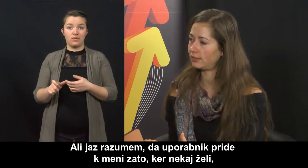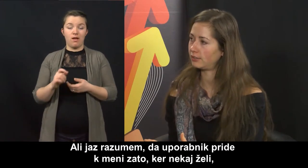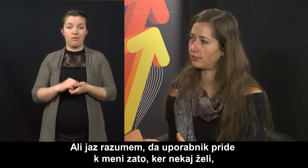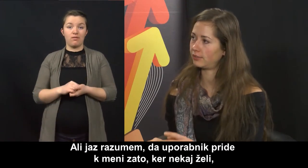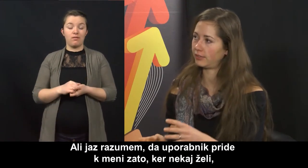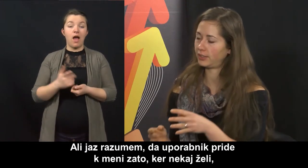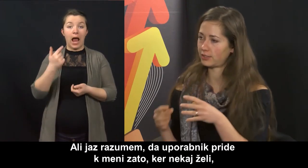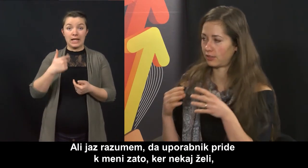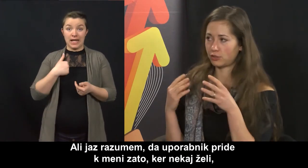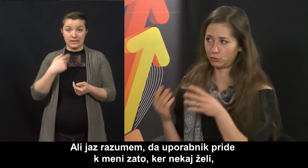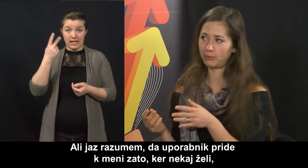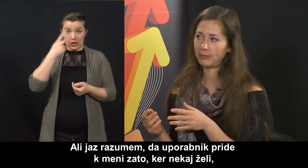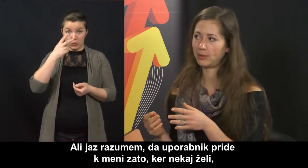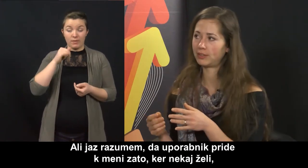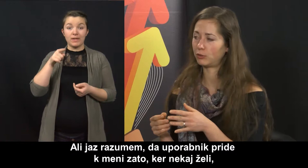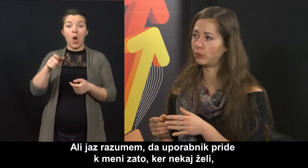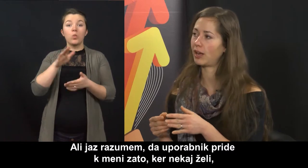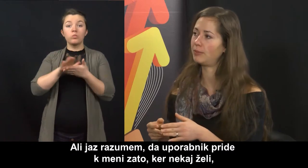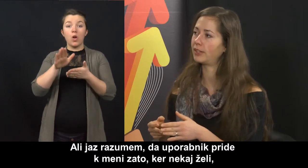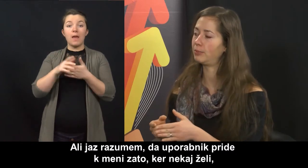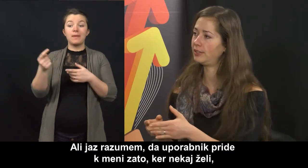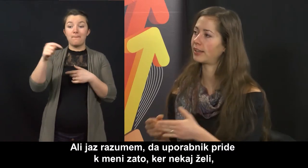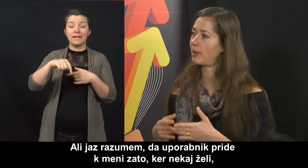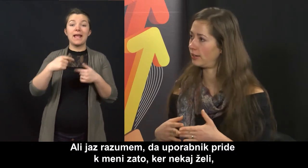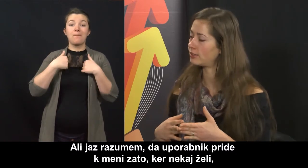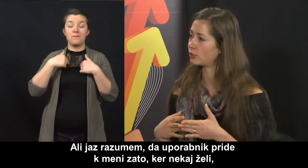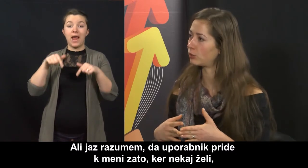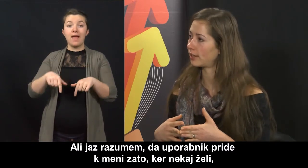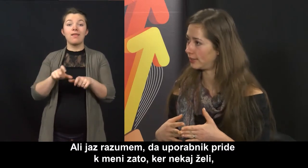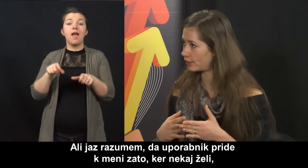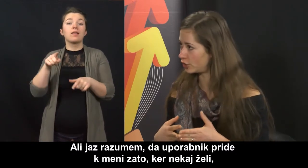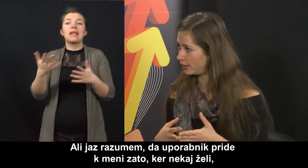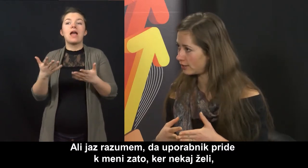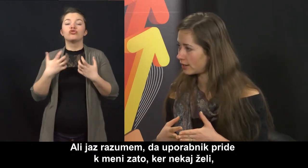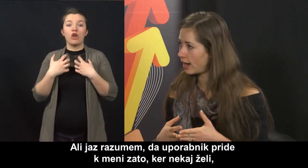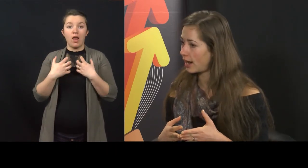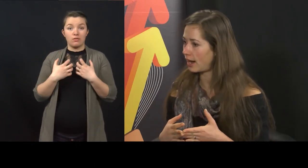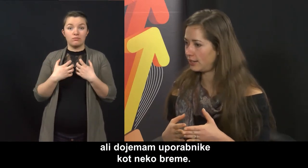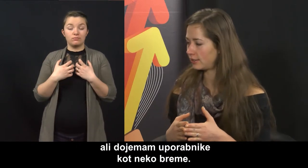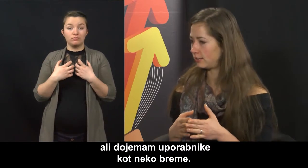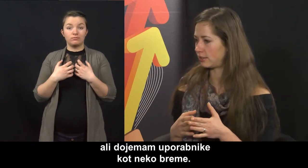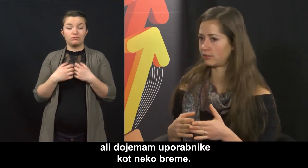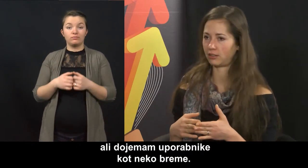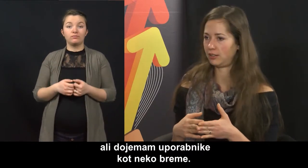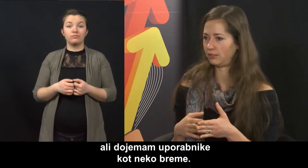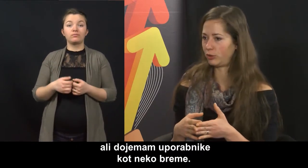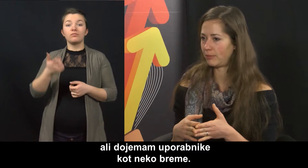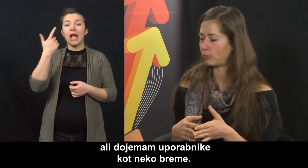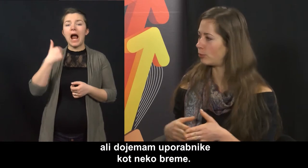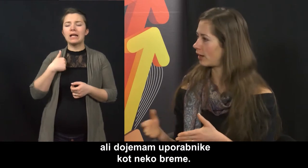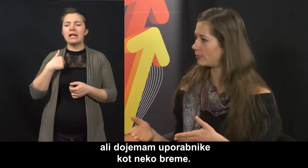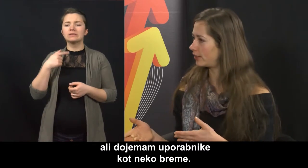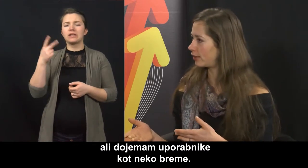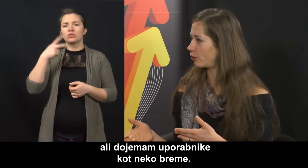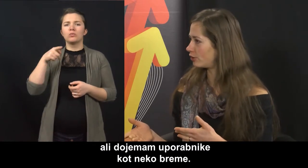Ali jaz razumem, da uporabnik pride k meni zato, ker nekaj želi, ali